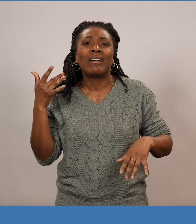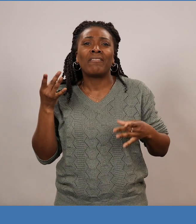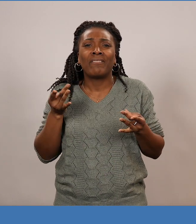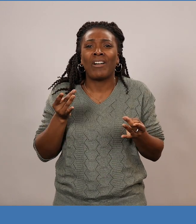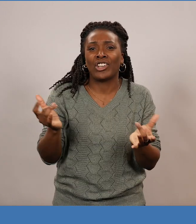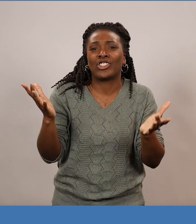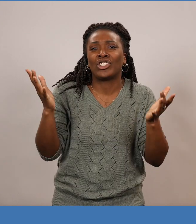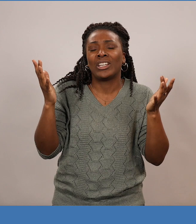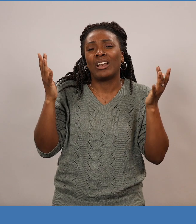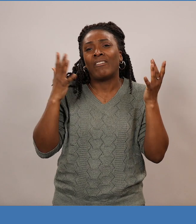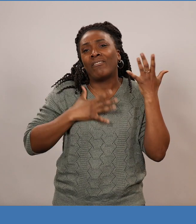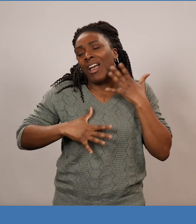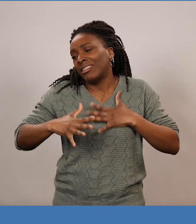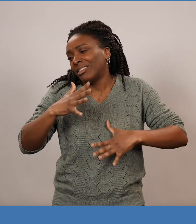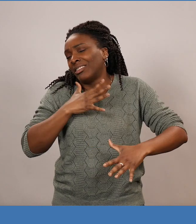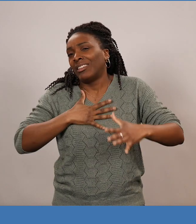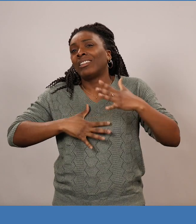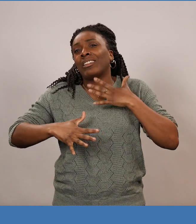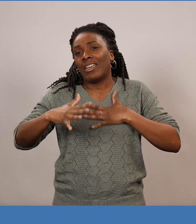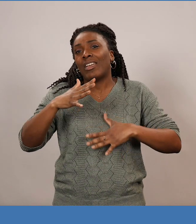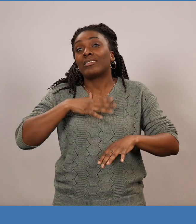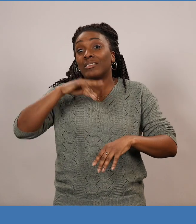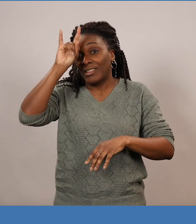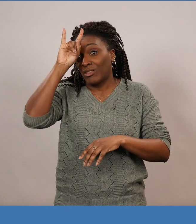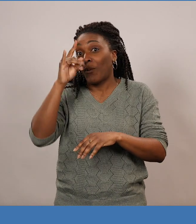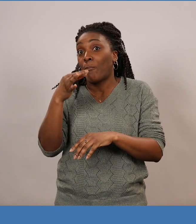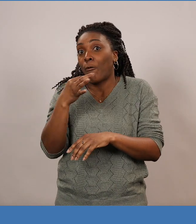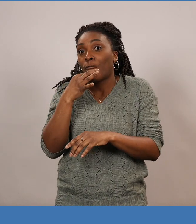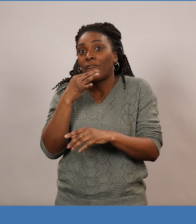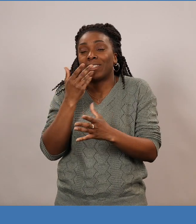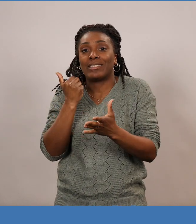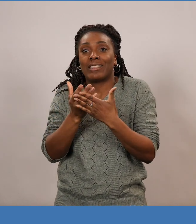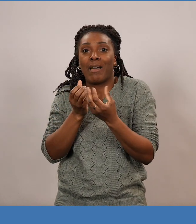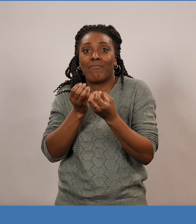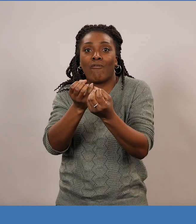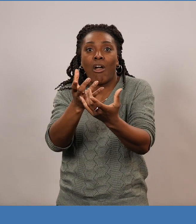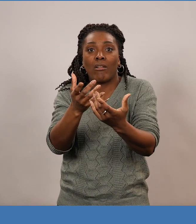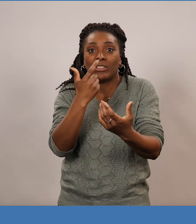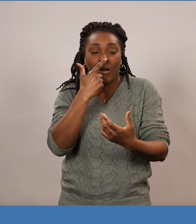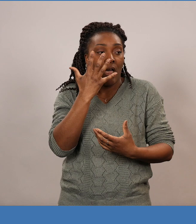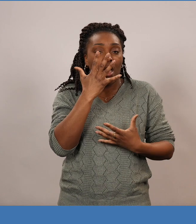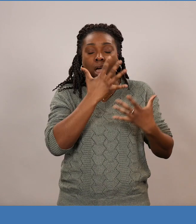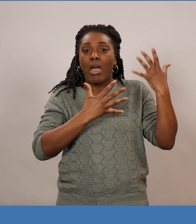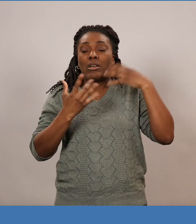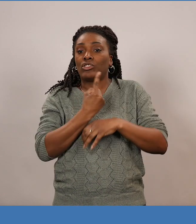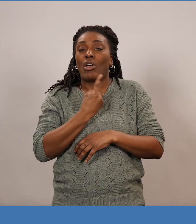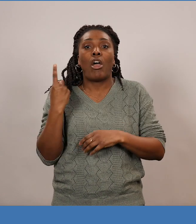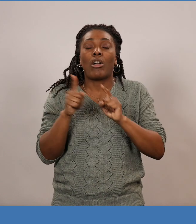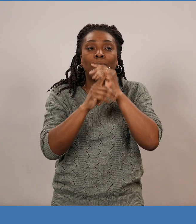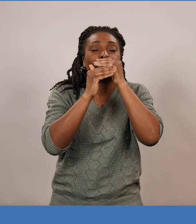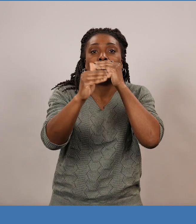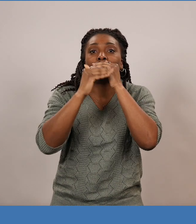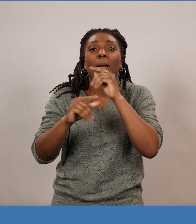sentirez faible, fatigué, fragile, un moment où vous vous sentirez seul comme dans un désert, comme ça a été le cas de